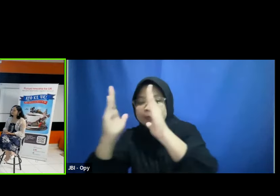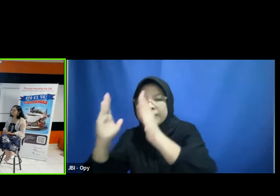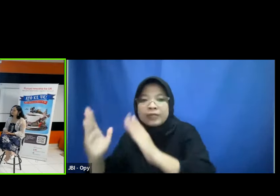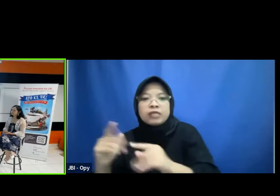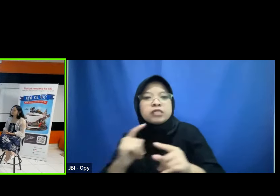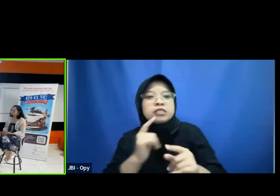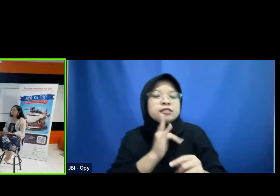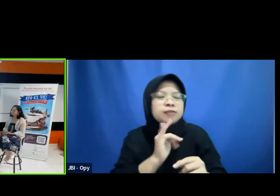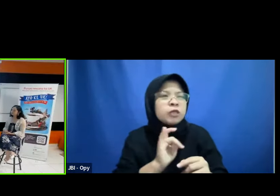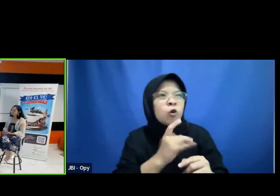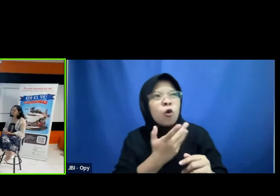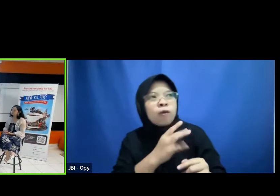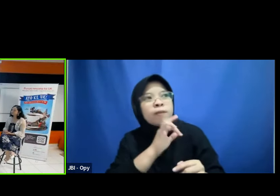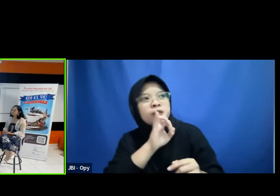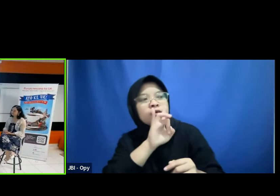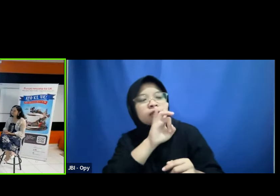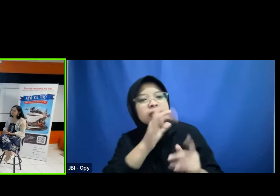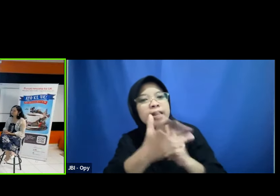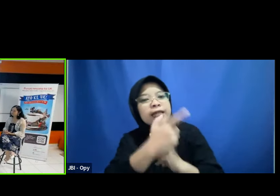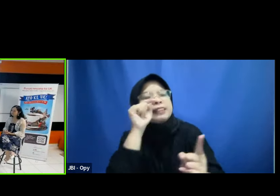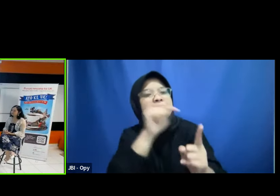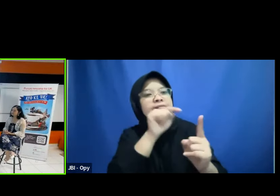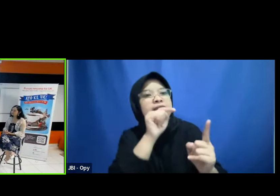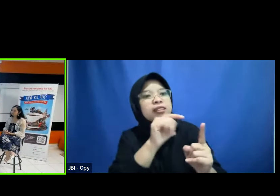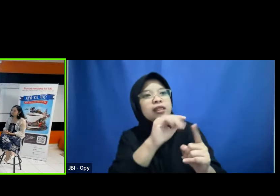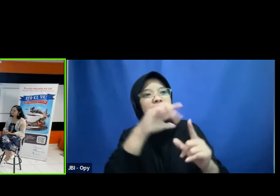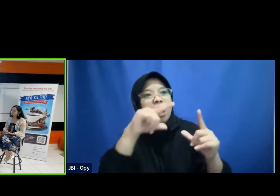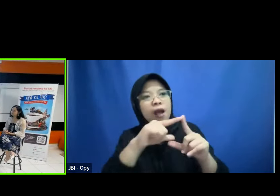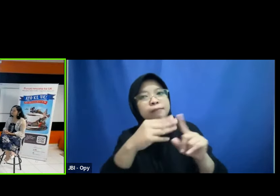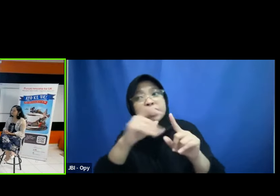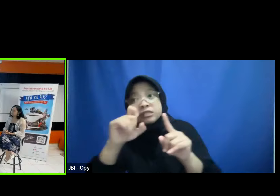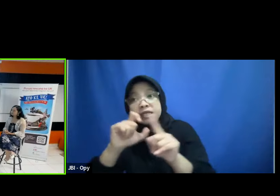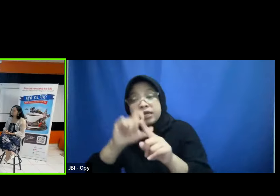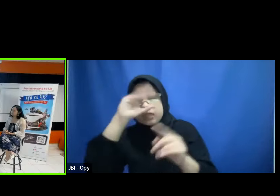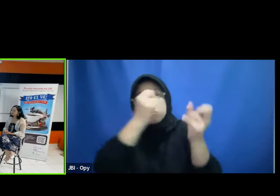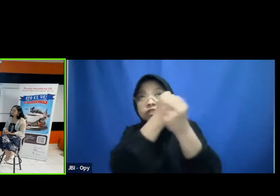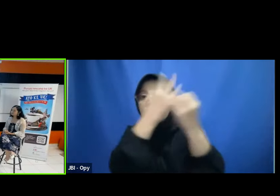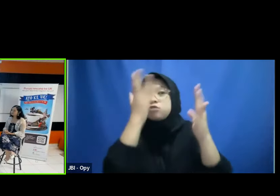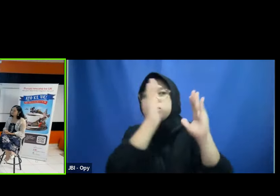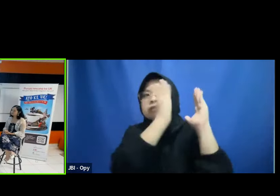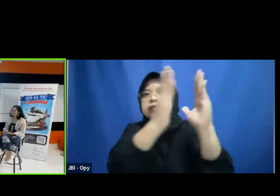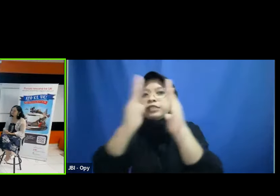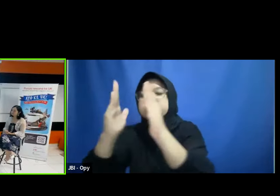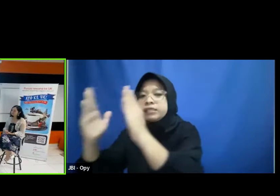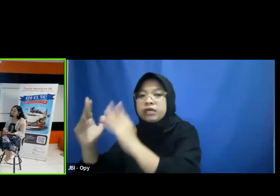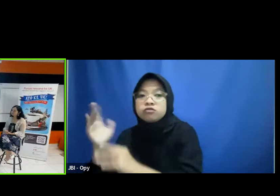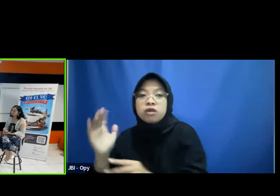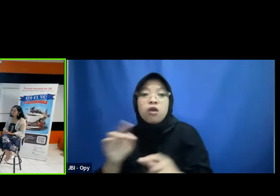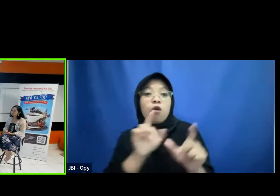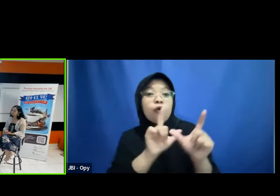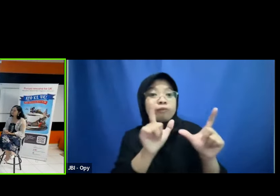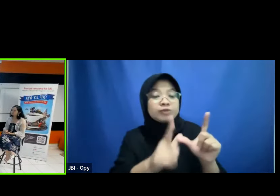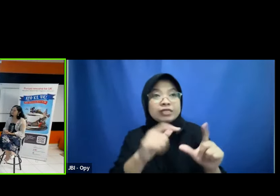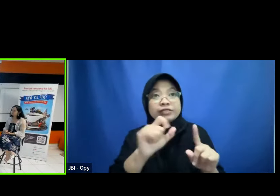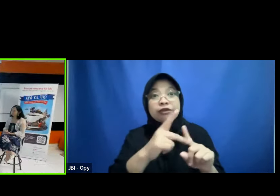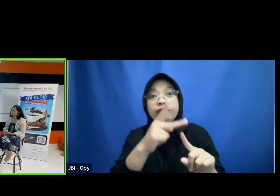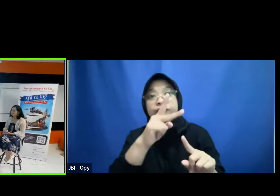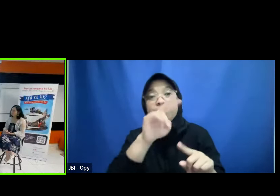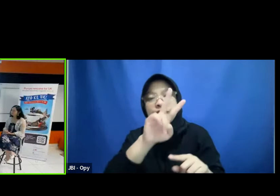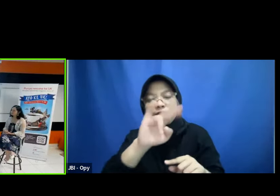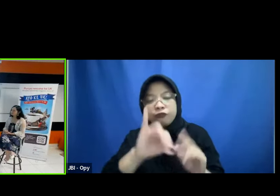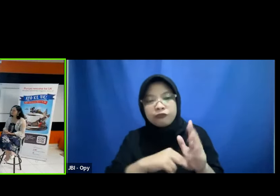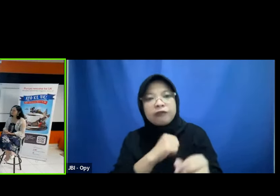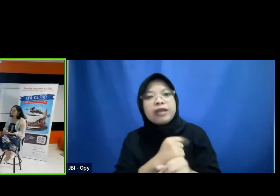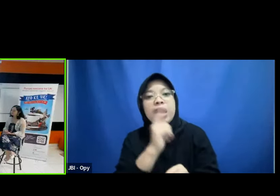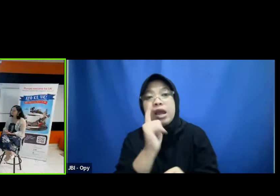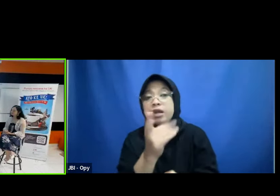kayak variabel yang mereka inginkan atau indikasi apa yang mereka yang inginkan eh di frequently ask question di website shening itu bahkan udah ada tuh